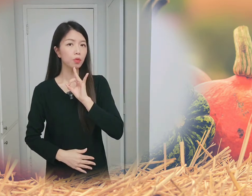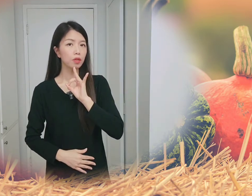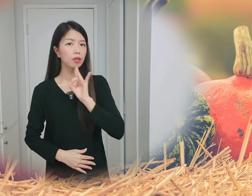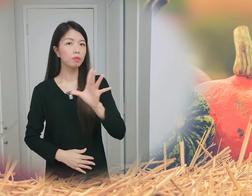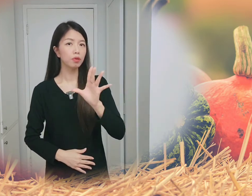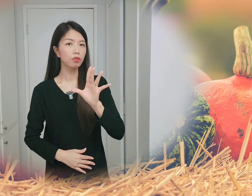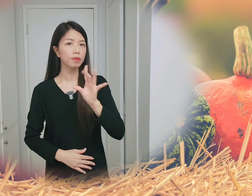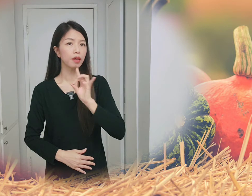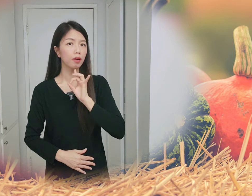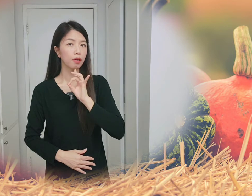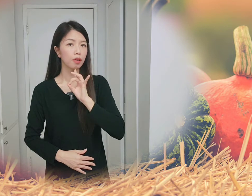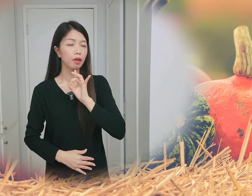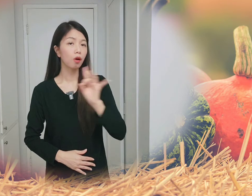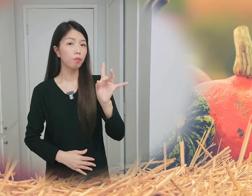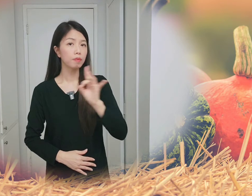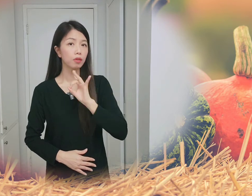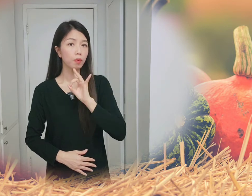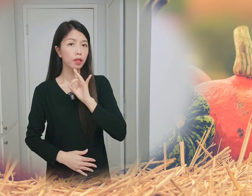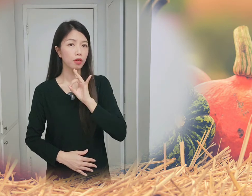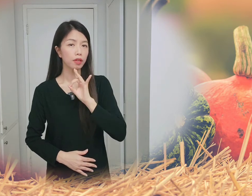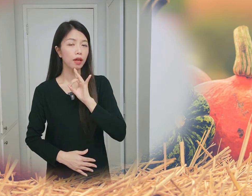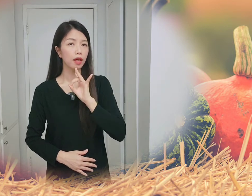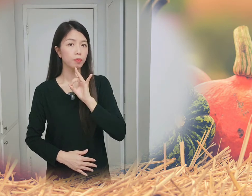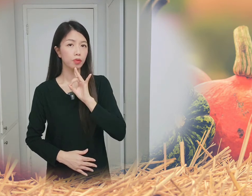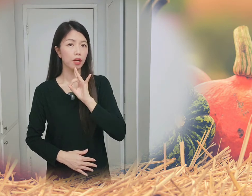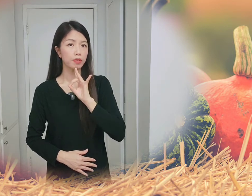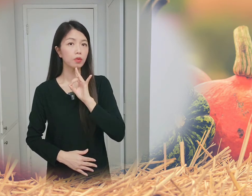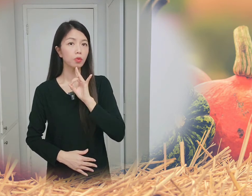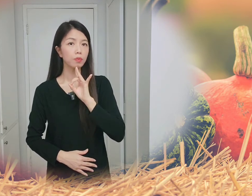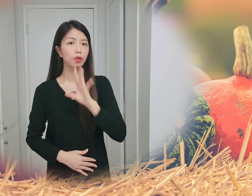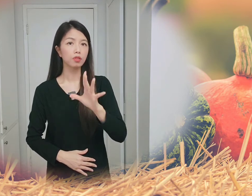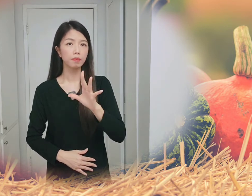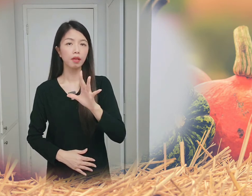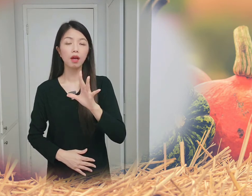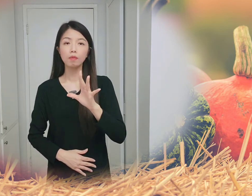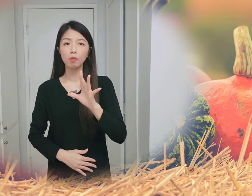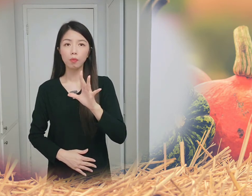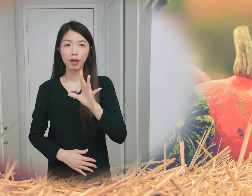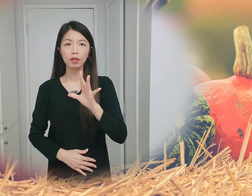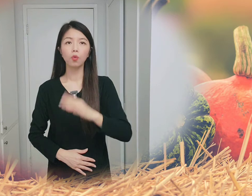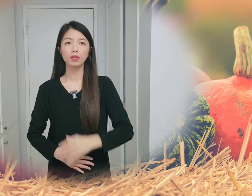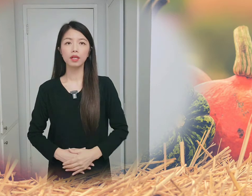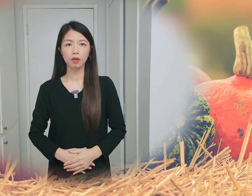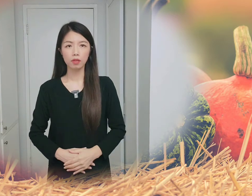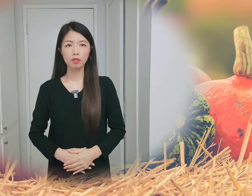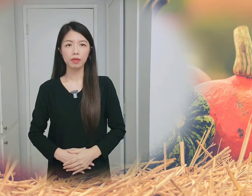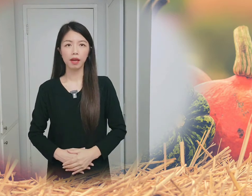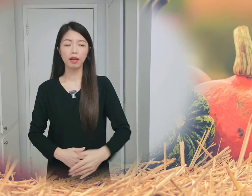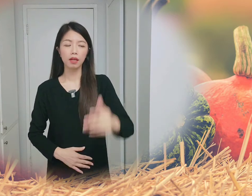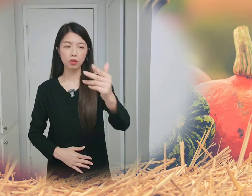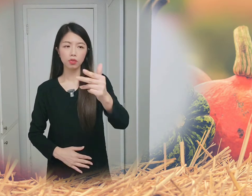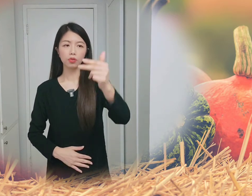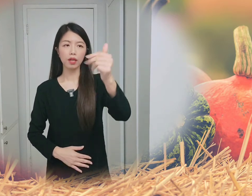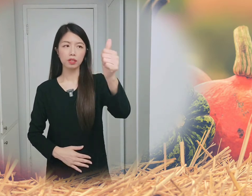나가면서 손을 풀어주시면 돼요. 검지만 턱 밑에 대셨다가 앞으로 나가면서 손을 풀어주시면 뭐뭐만 오직 이런